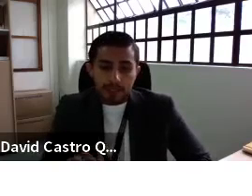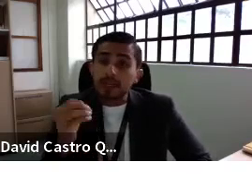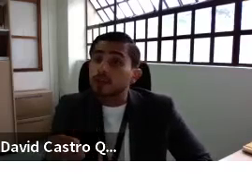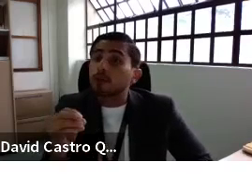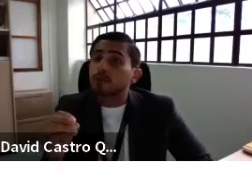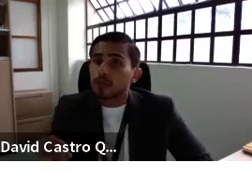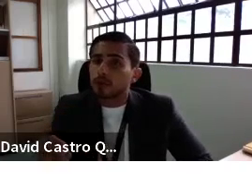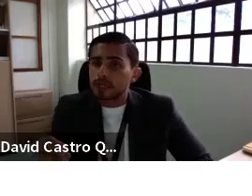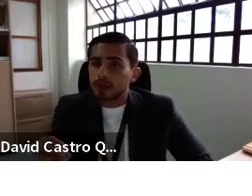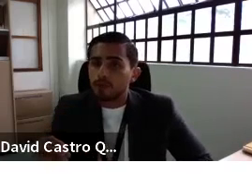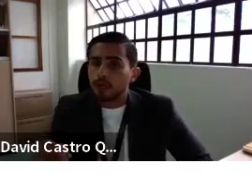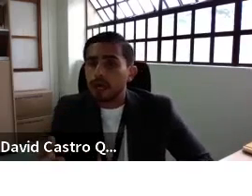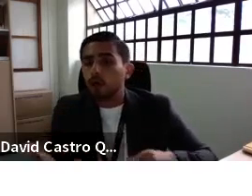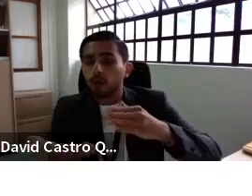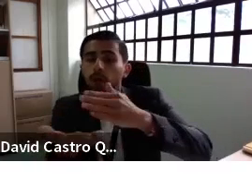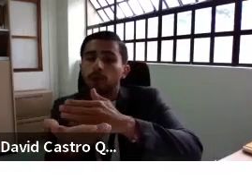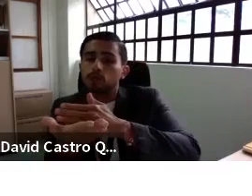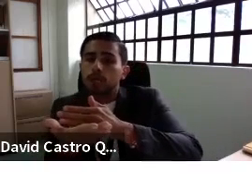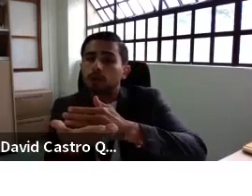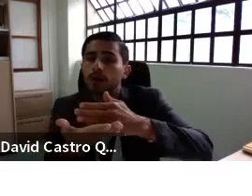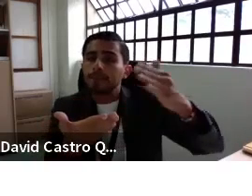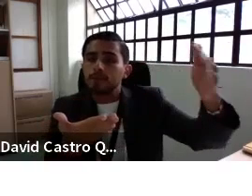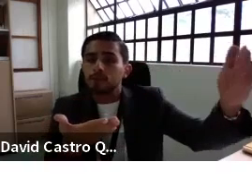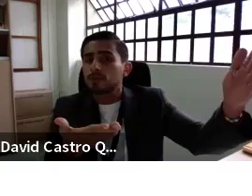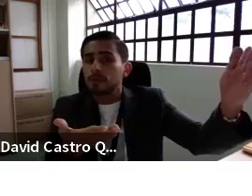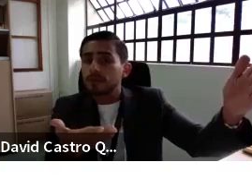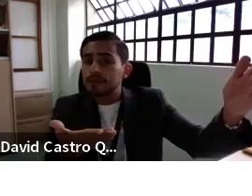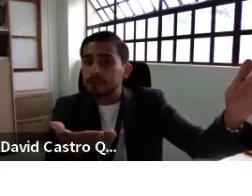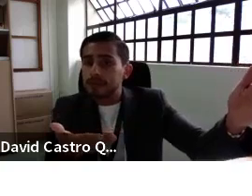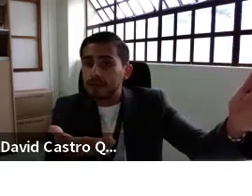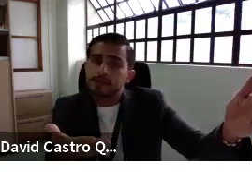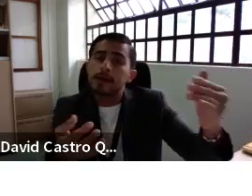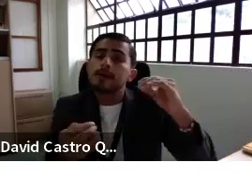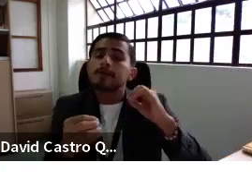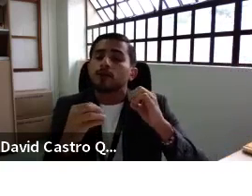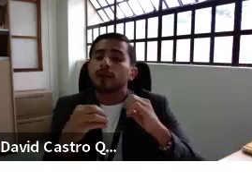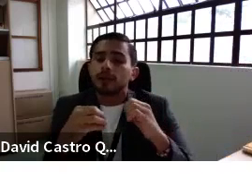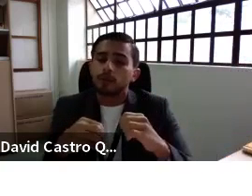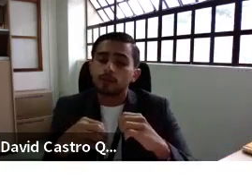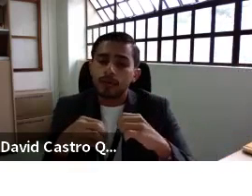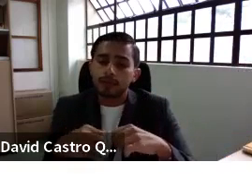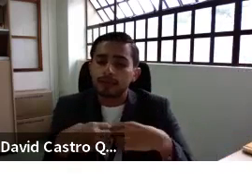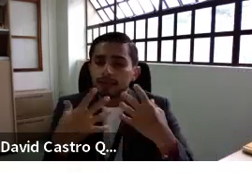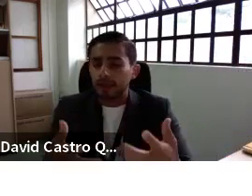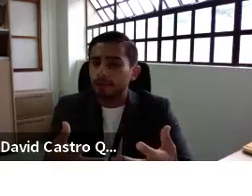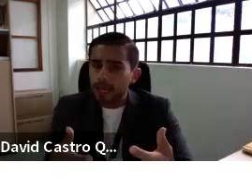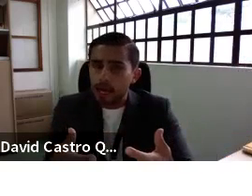ciento por ciento con esa comunidad o no podemos tener una visión simplemente asistencialista sino que tenemos que trascender la mirada